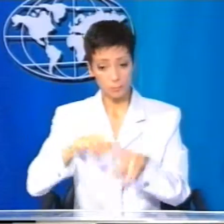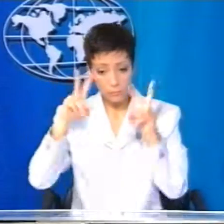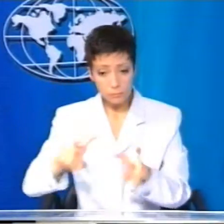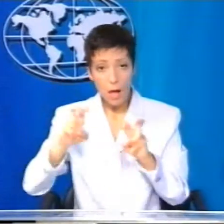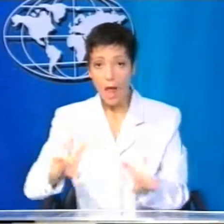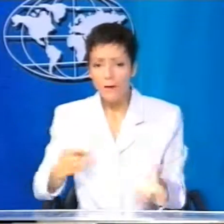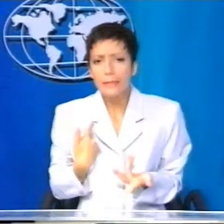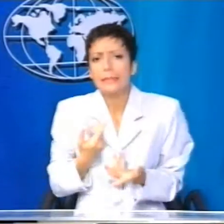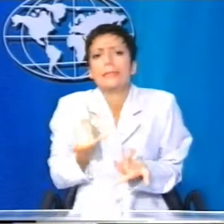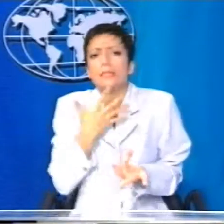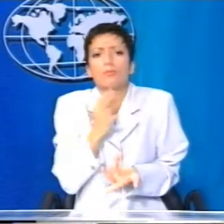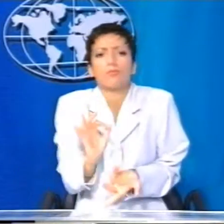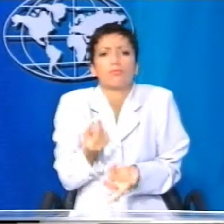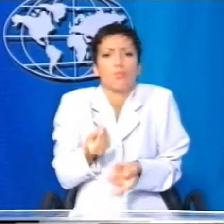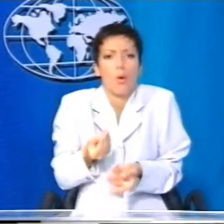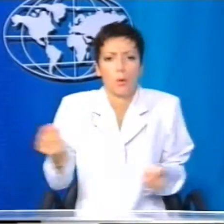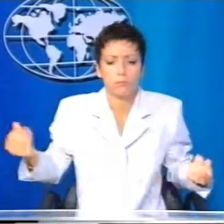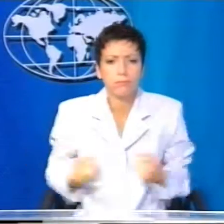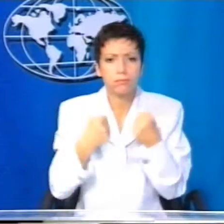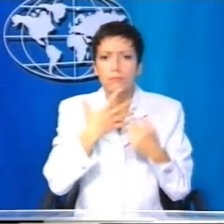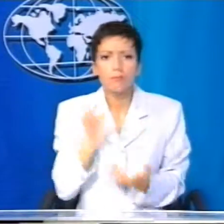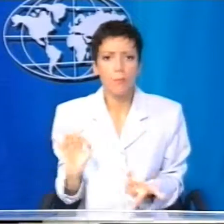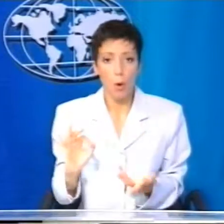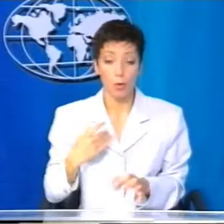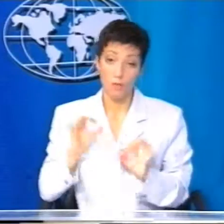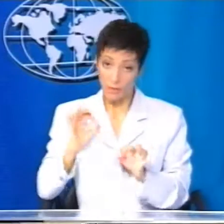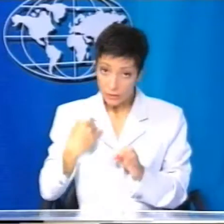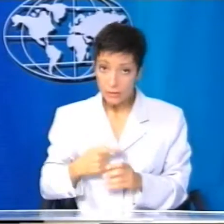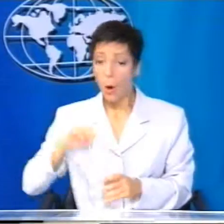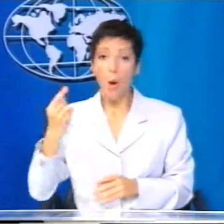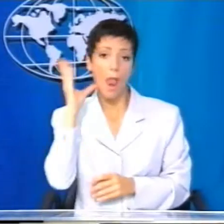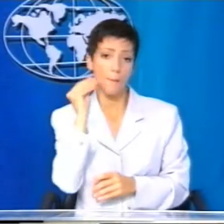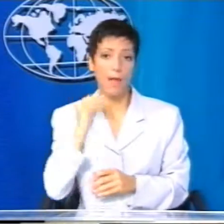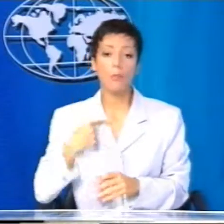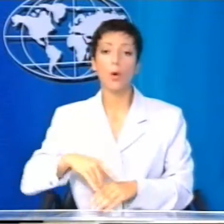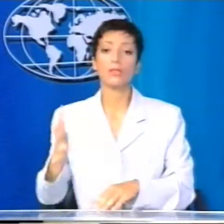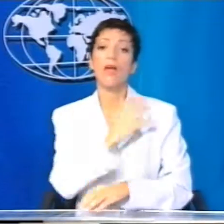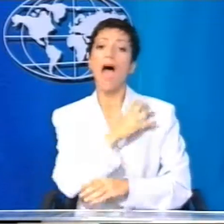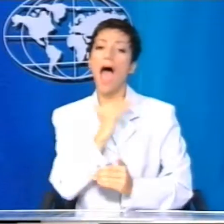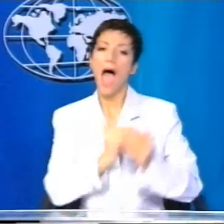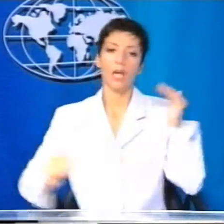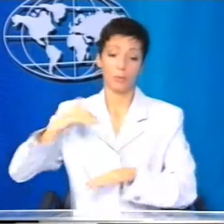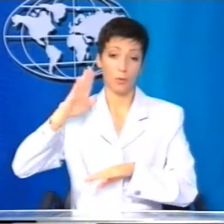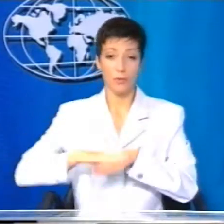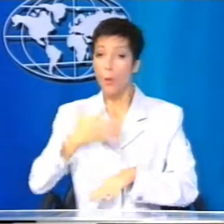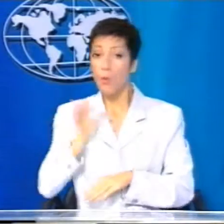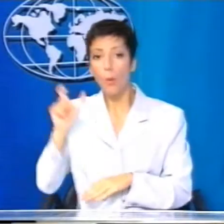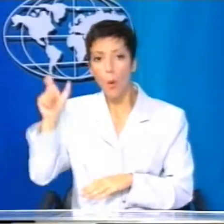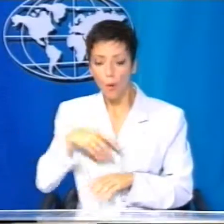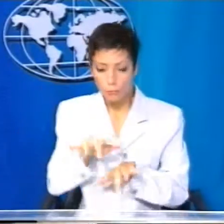οι πρώτες πληροφορίες κάνουν λόγο για ευθύνες του αξιωματικού της γέφυρας που έδωσε λανθασμένα στοιχεία στο κομπιούτερ αυτόματης